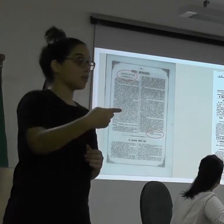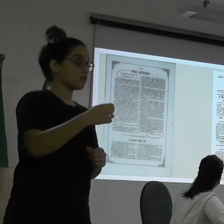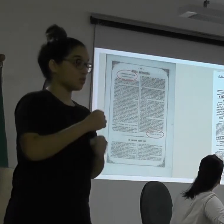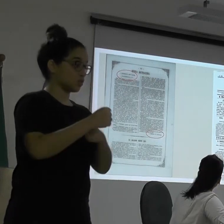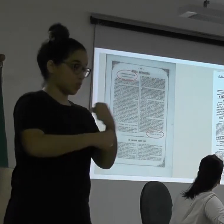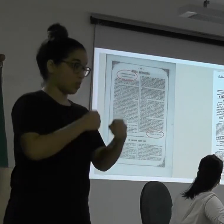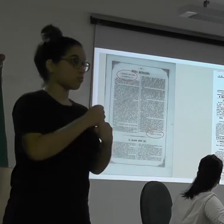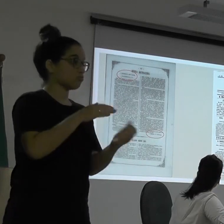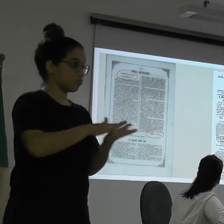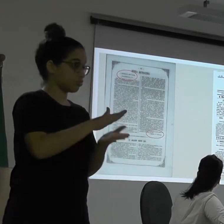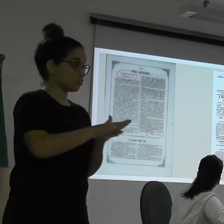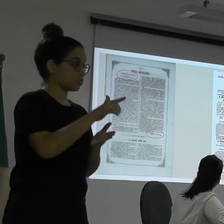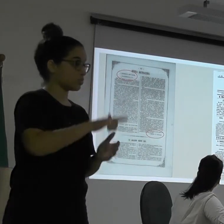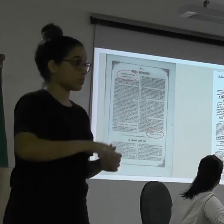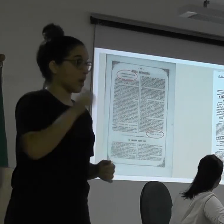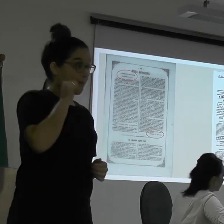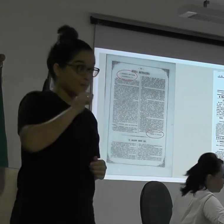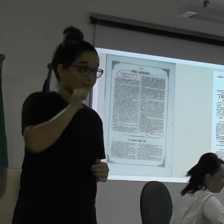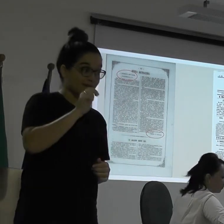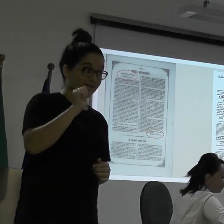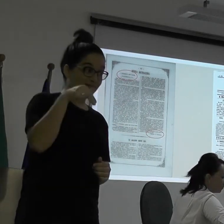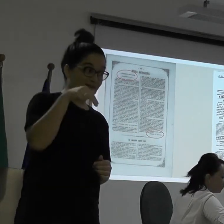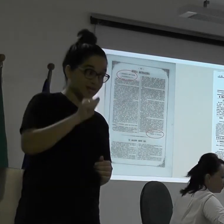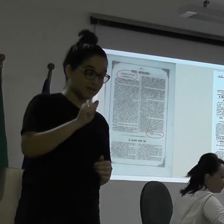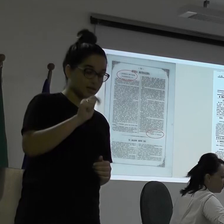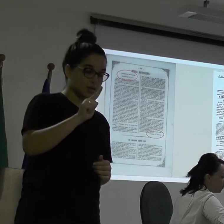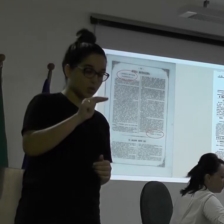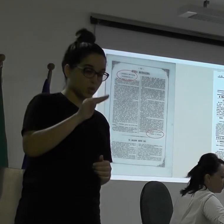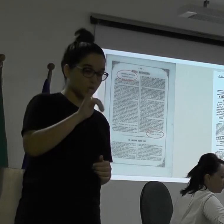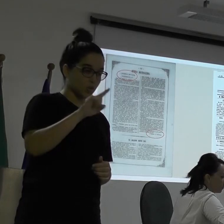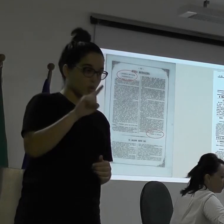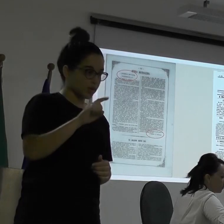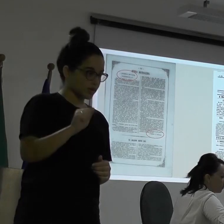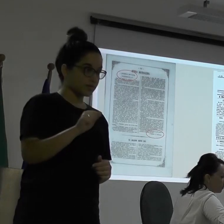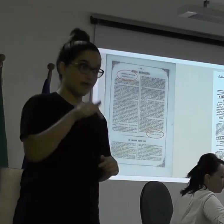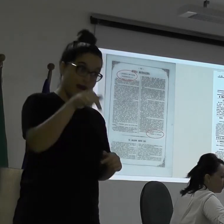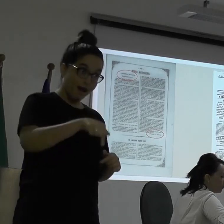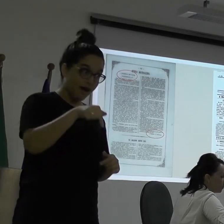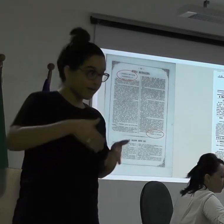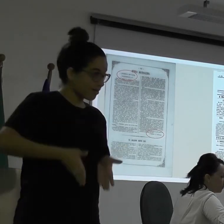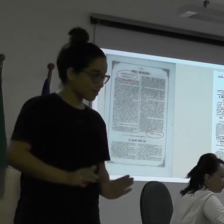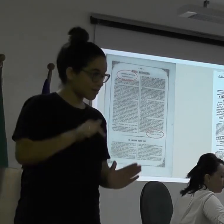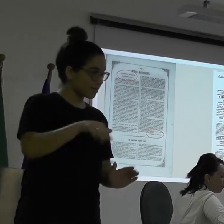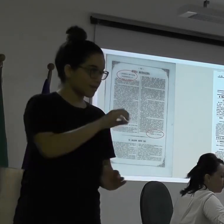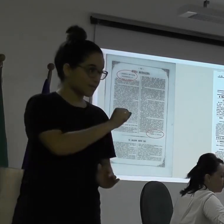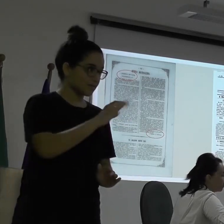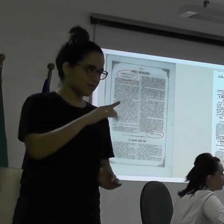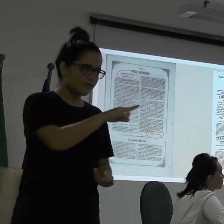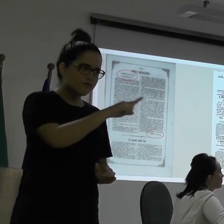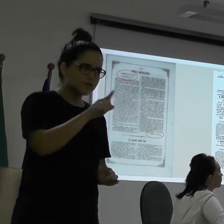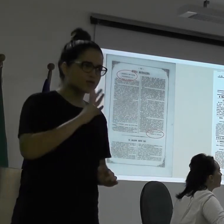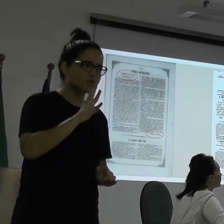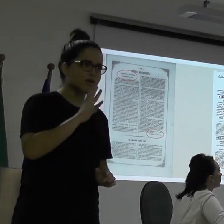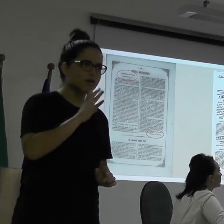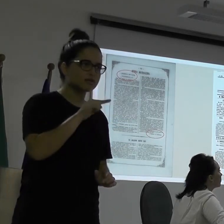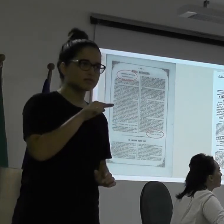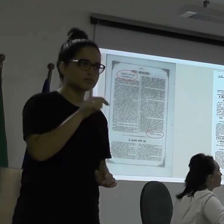edição. A Ana Luísa de Azevedo Castro, conterrânea de vocês, eu não sei se vocês conhecem esse romance,